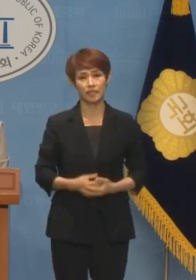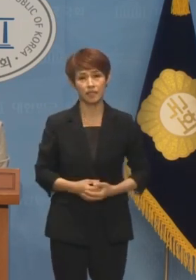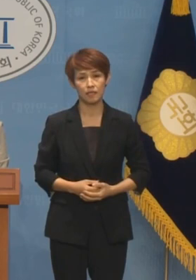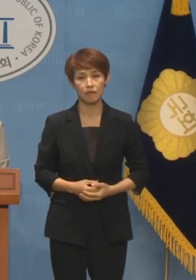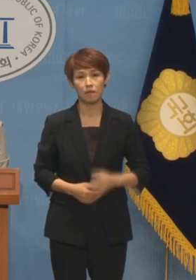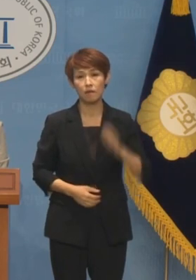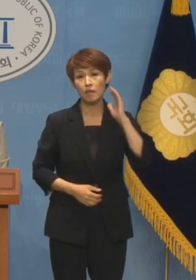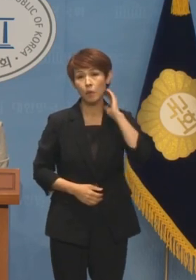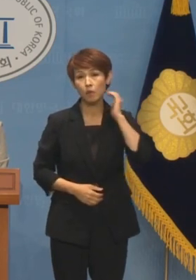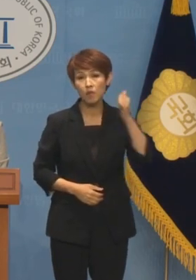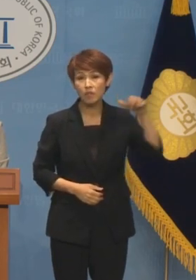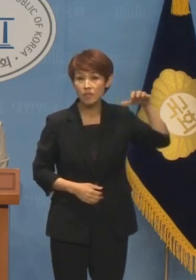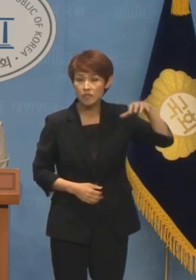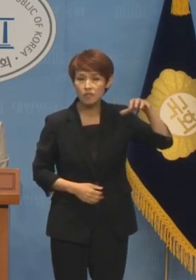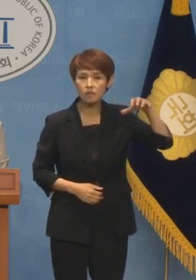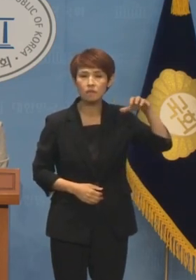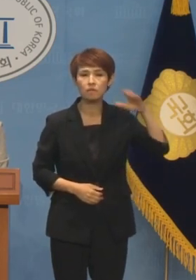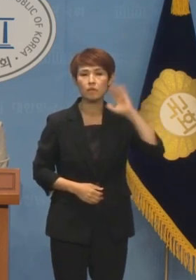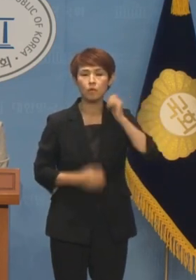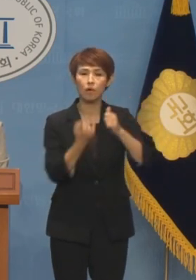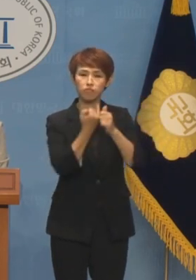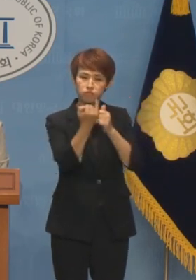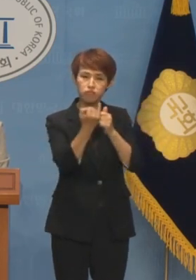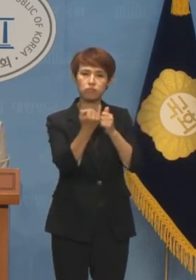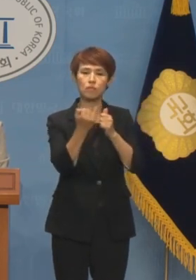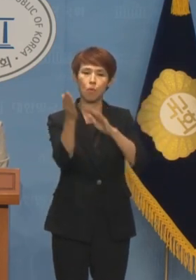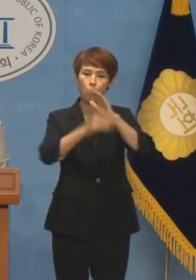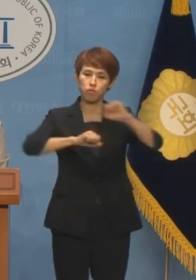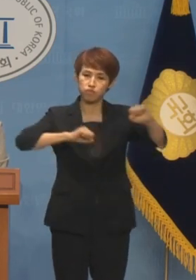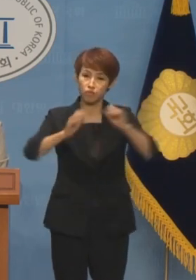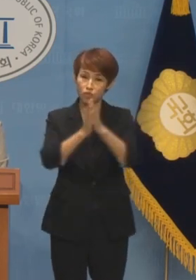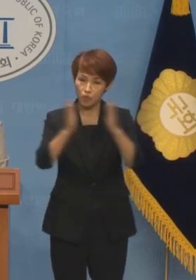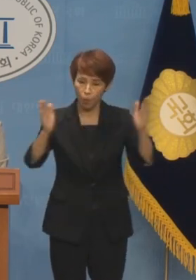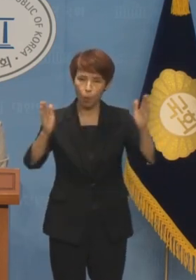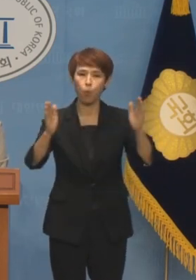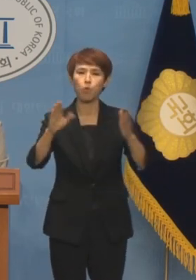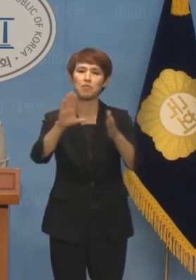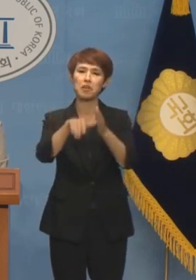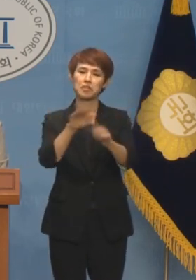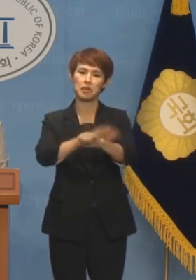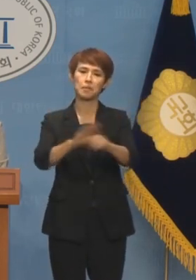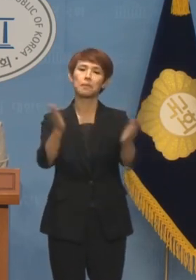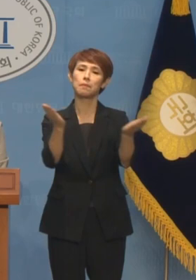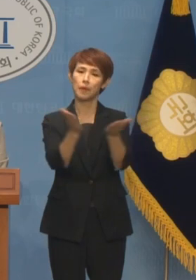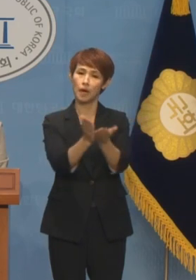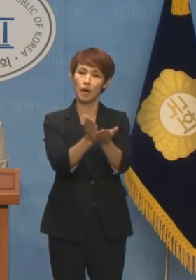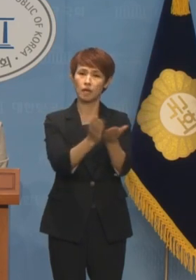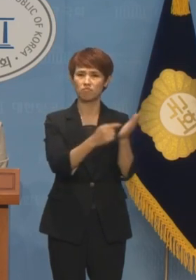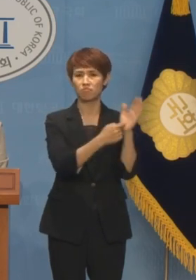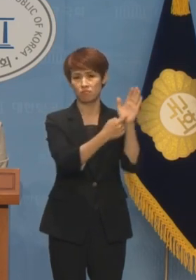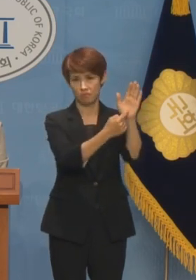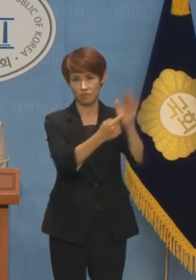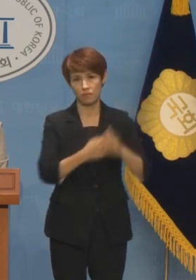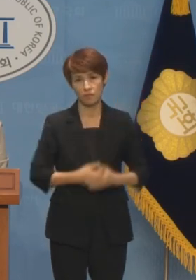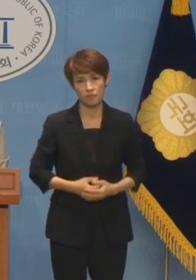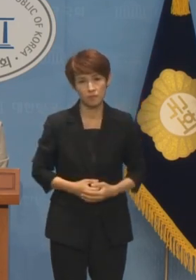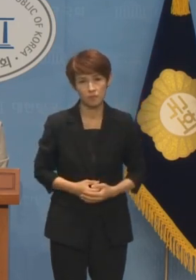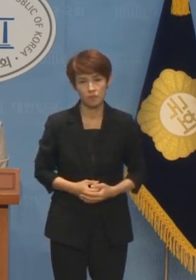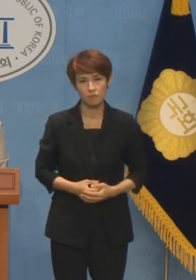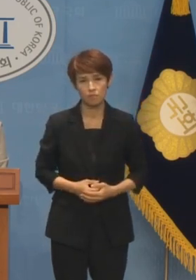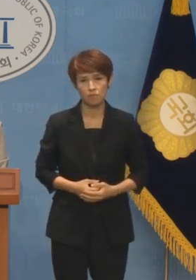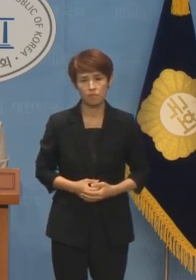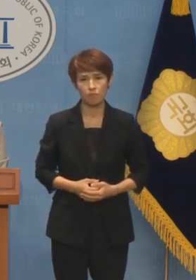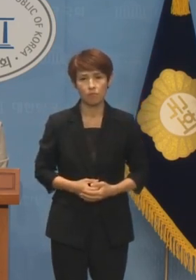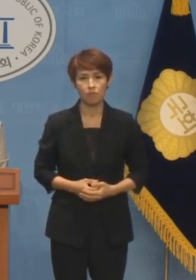게다가 대통령실은 김건희 여사의 복귀에 대해 적절한 시점이라고 밝혔습니다.